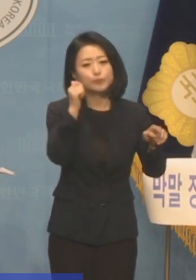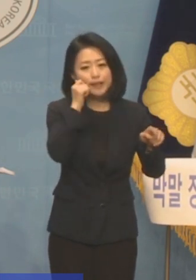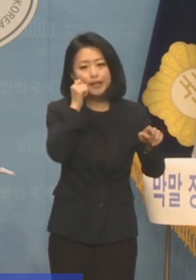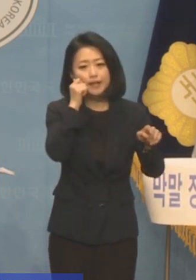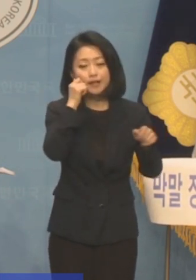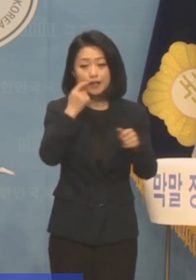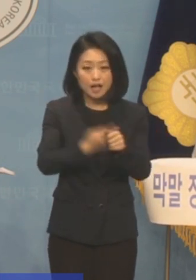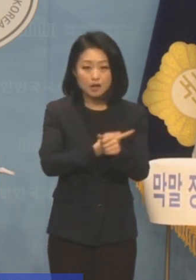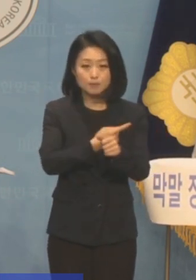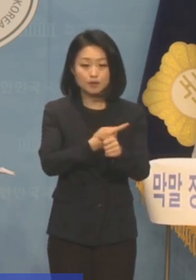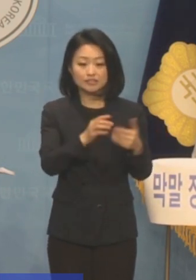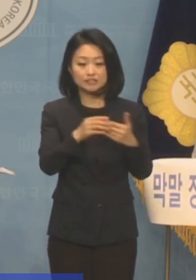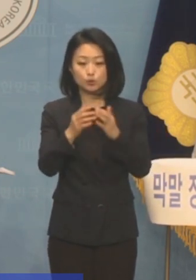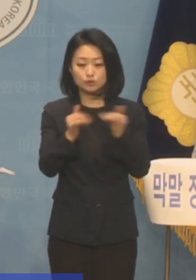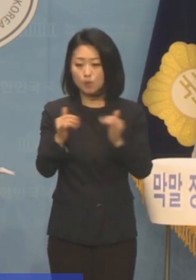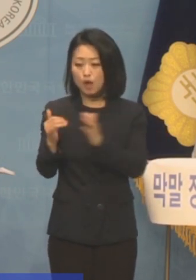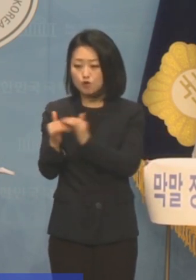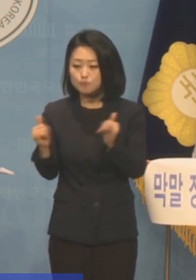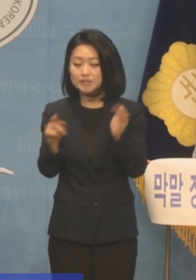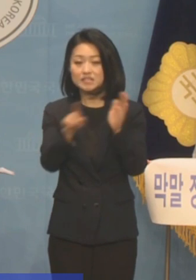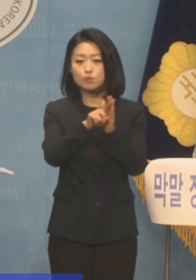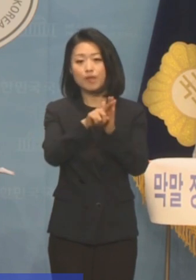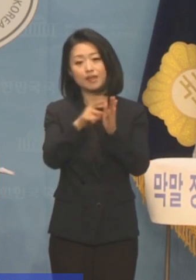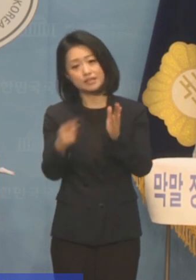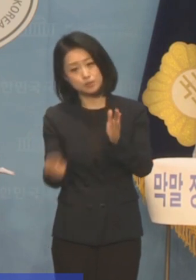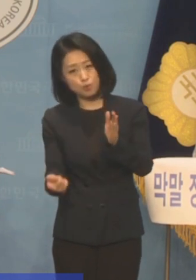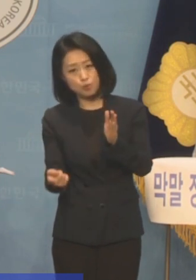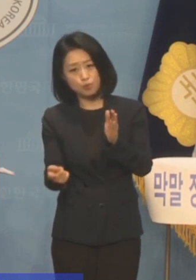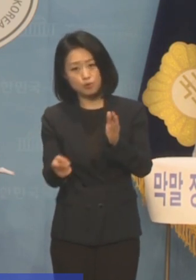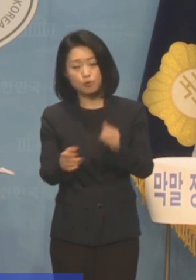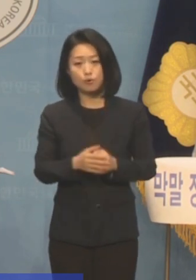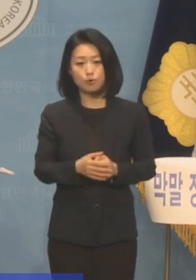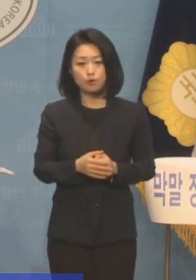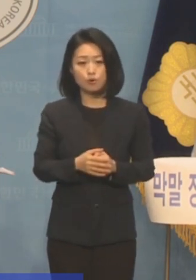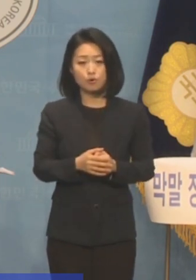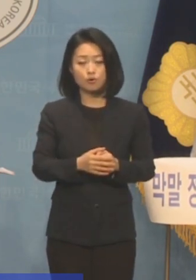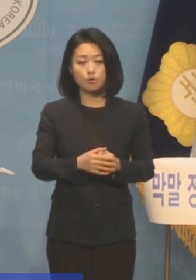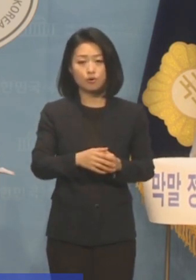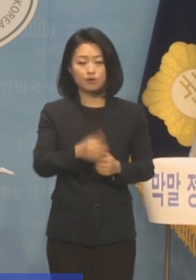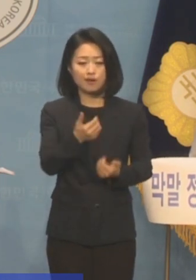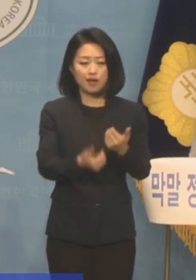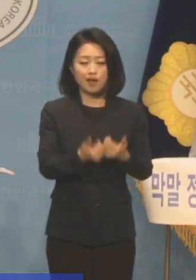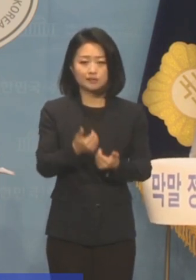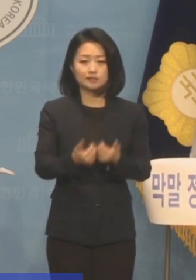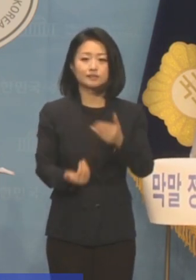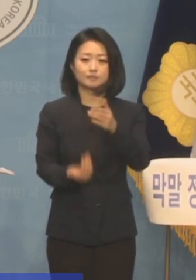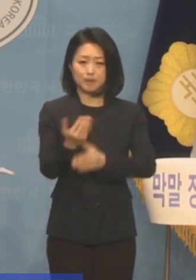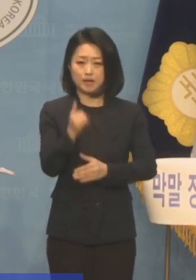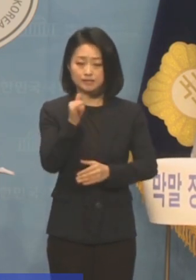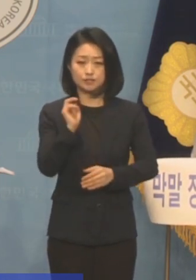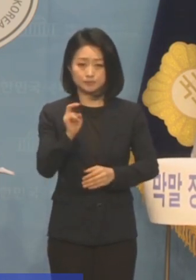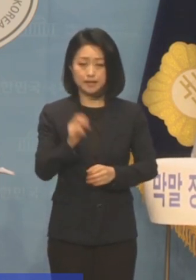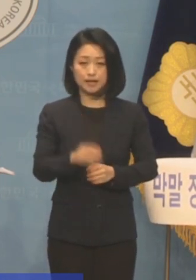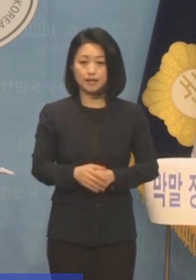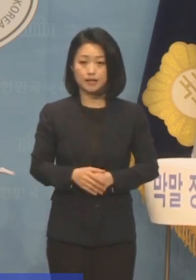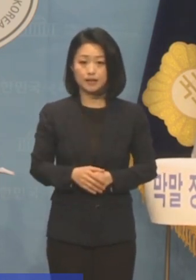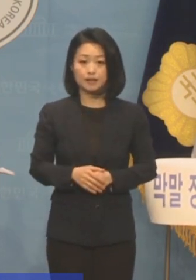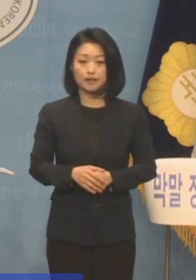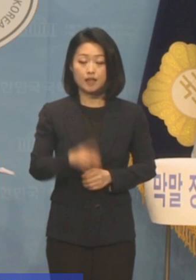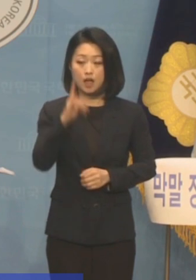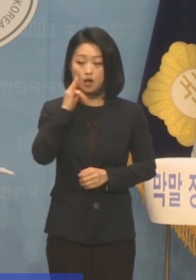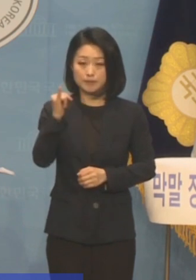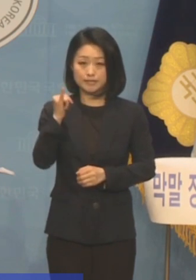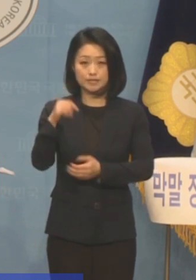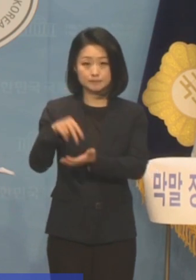사회가 되면 지도자와 국민 사이의 신뢰는 녕 괴지 거리는 너무도 먼 것입니다 이제라도 우리